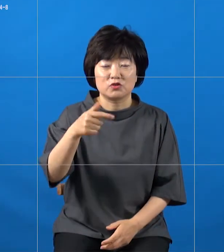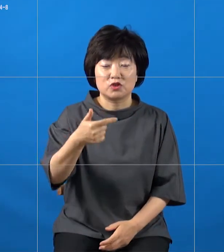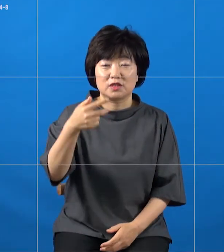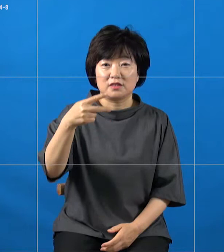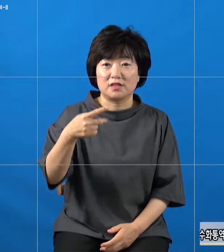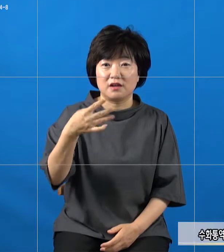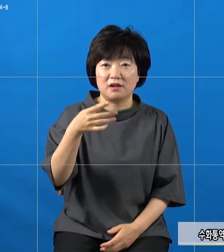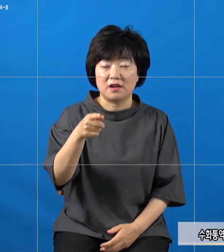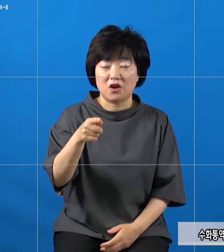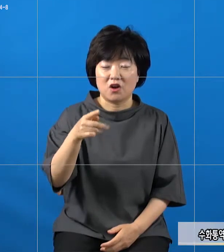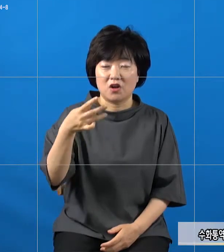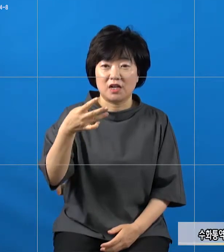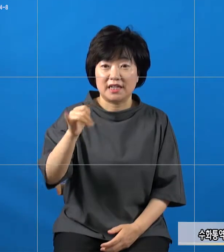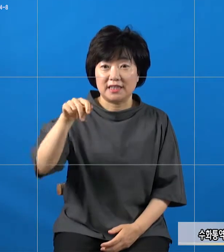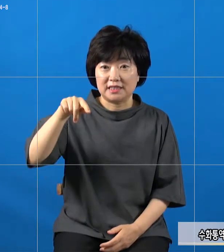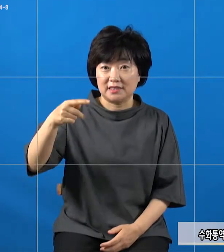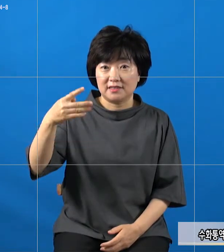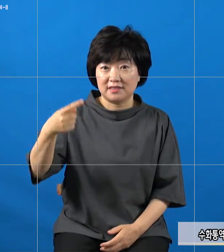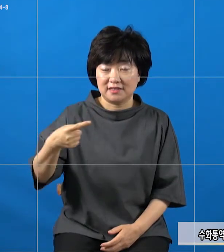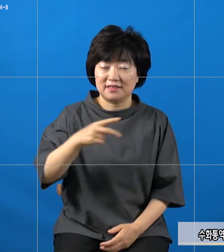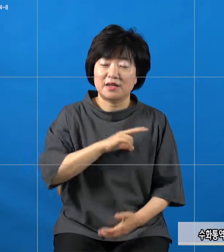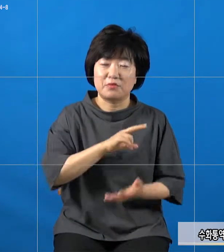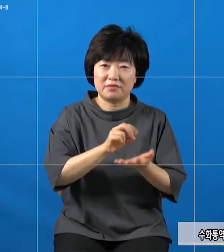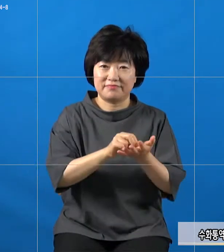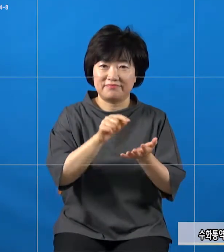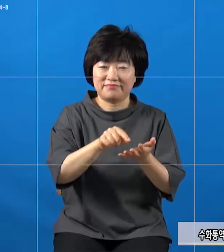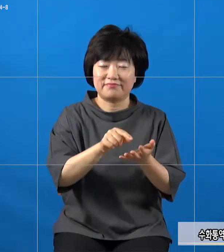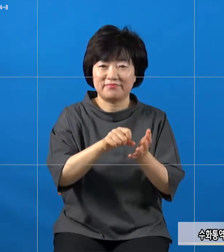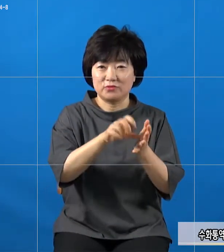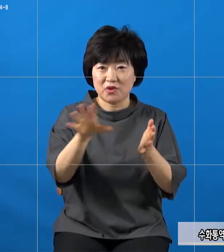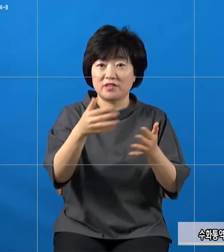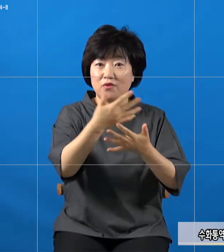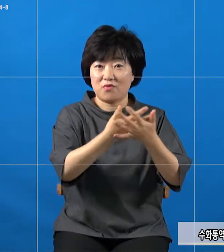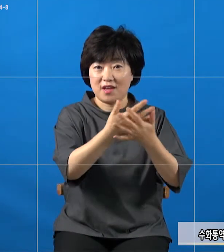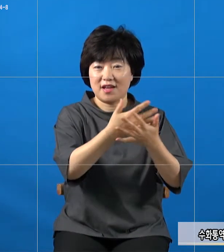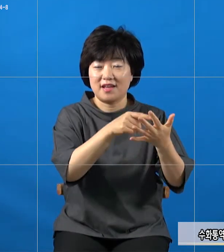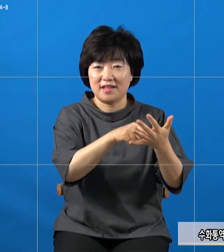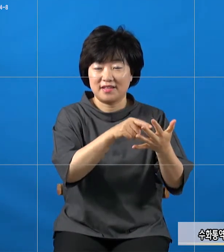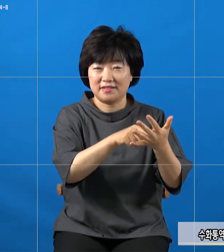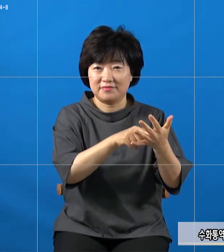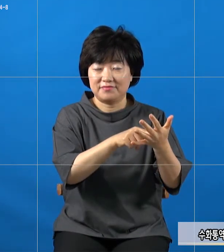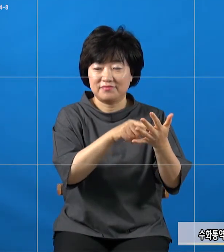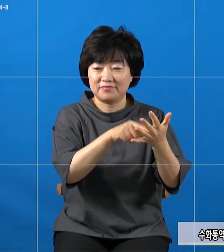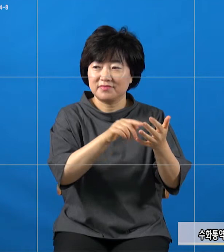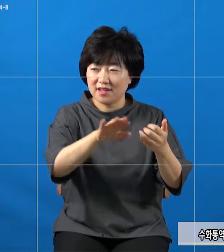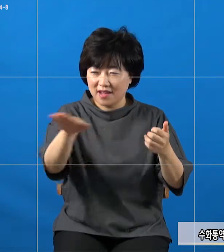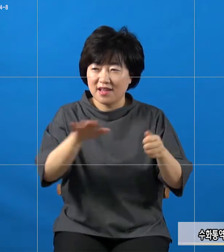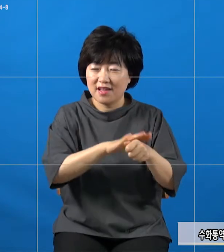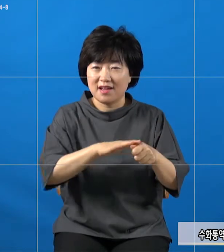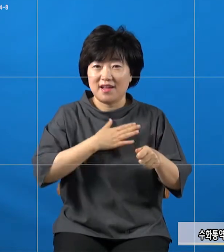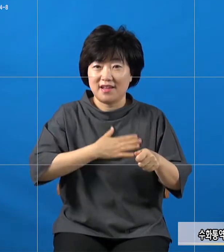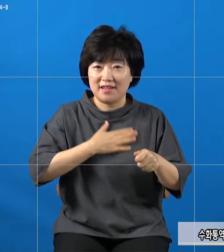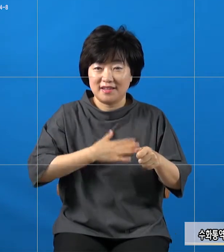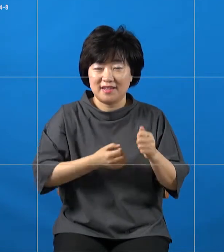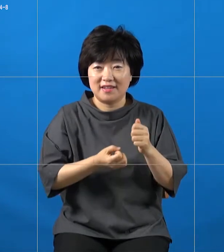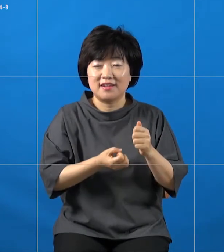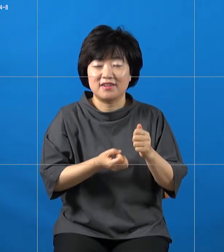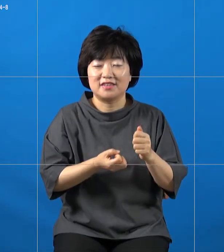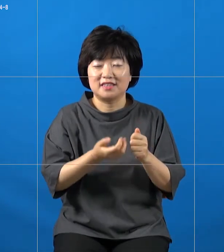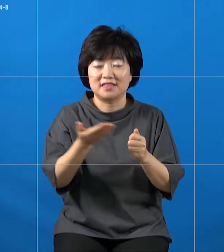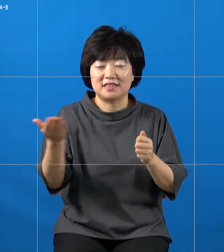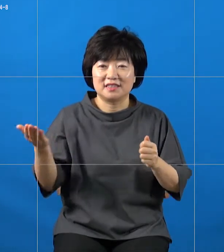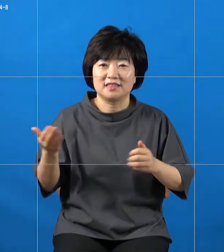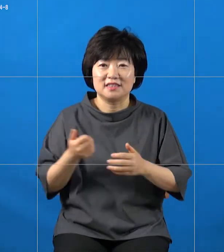쉰들러스 리스트라는 유명한 영화를 통해서 우리에게 많이 알려진 이야기를 기억합니다. 2차